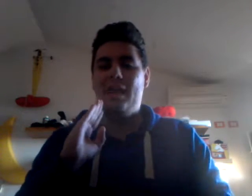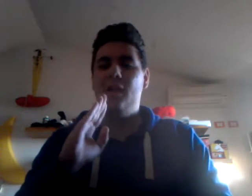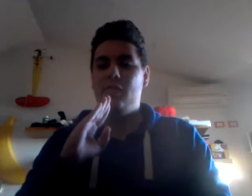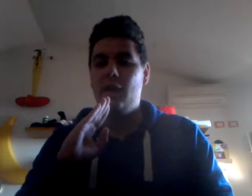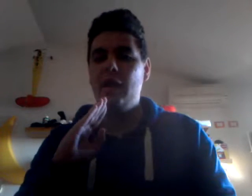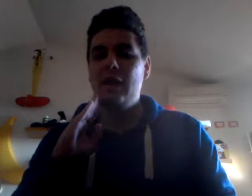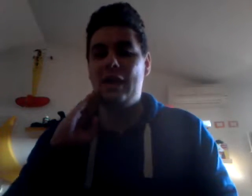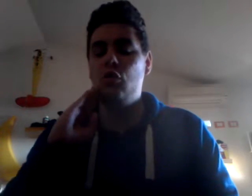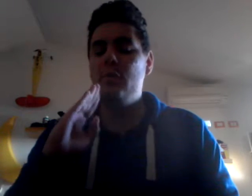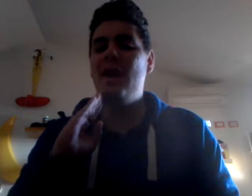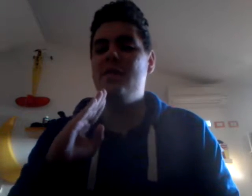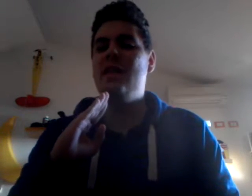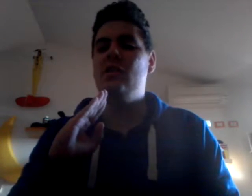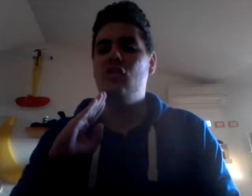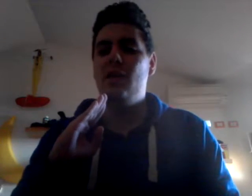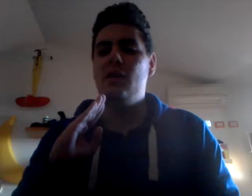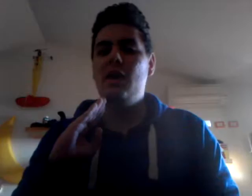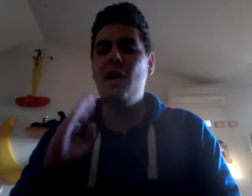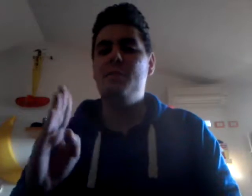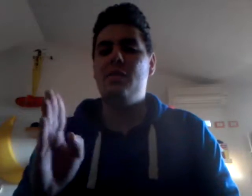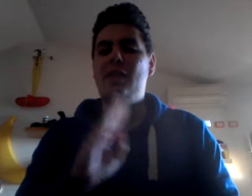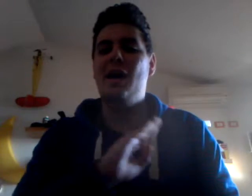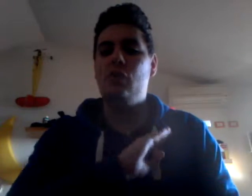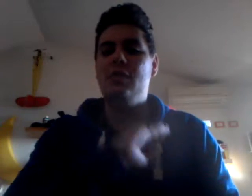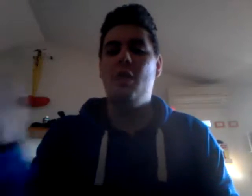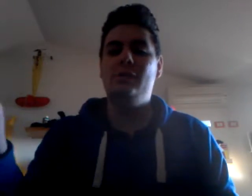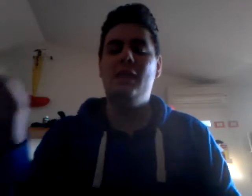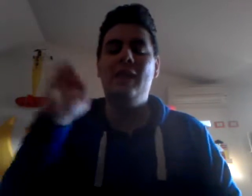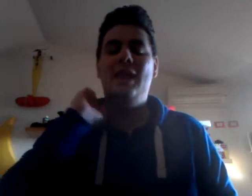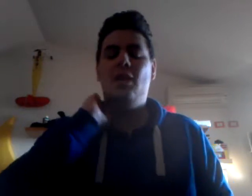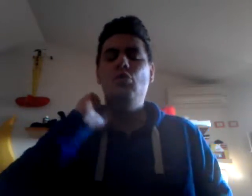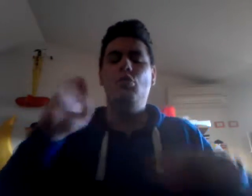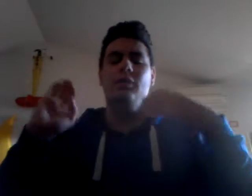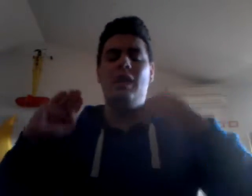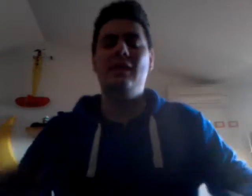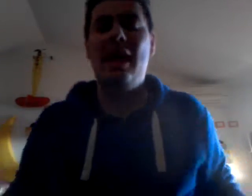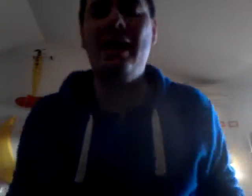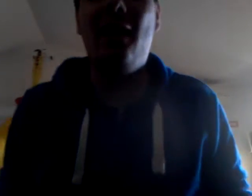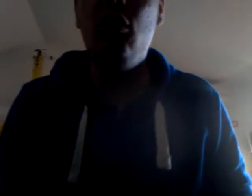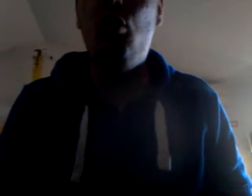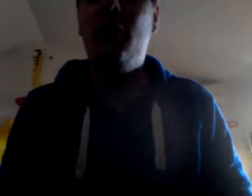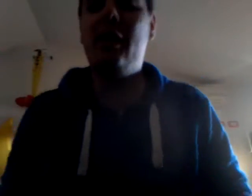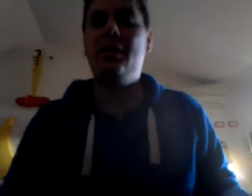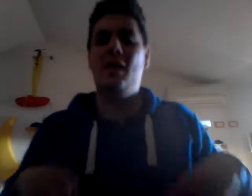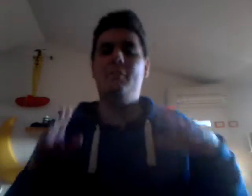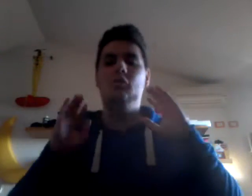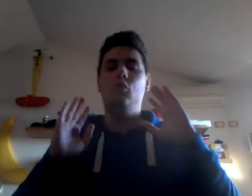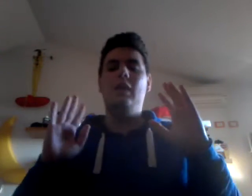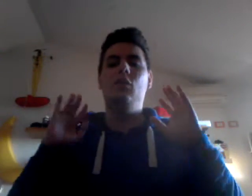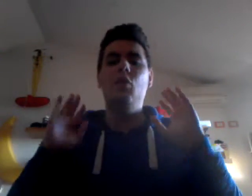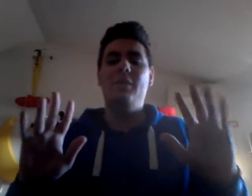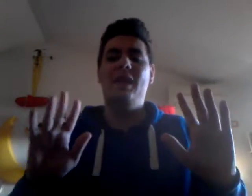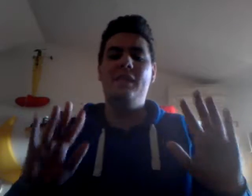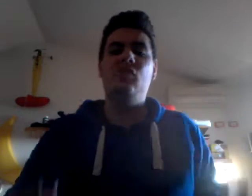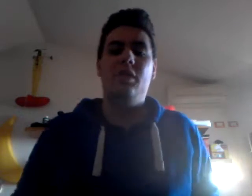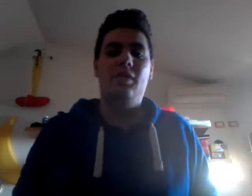ragazzi, il 2016 è passato e siamo nell'anno nuovo che sarebbe il